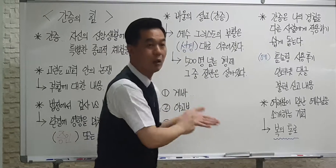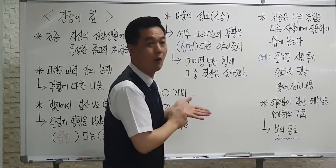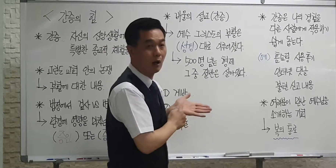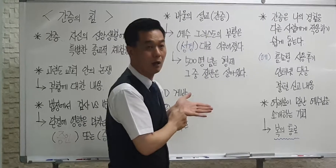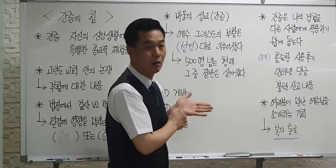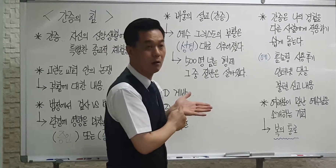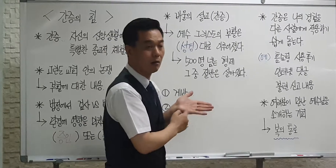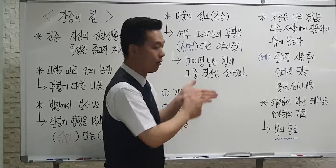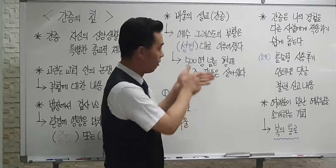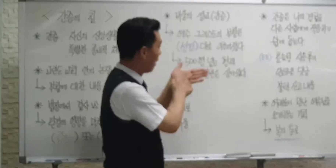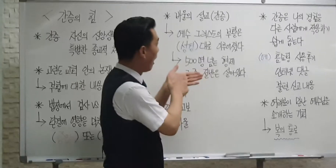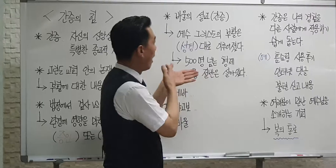나와요.